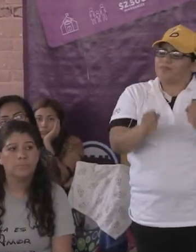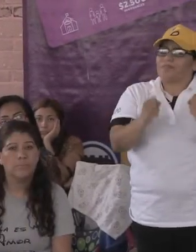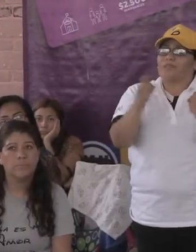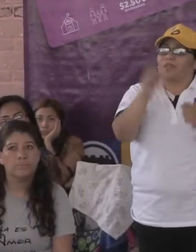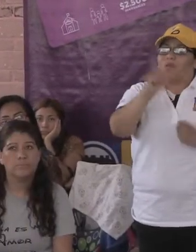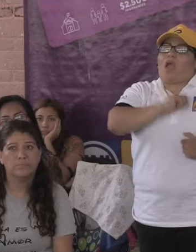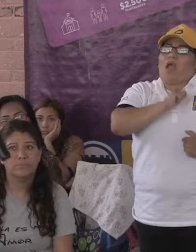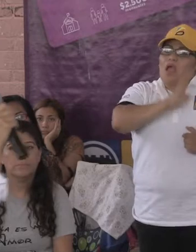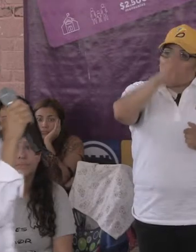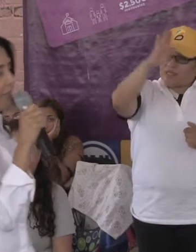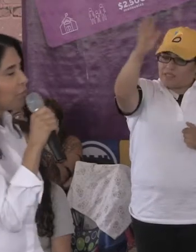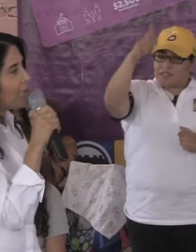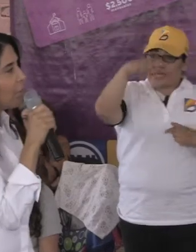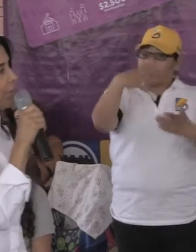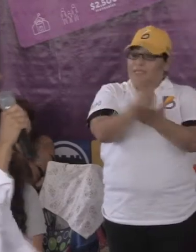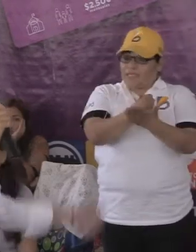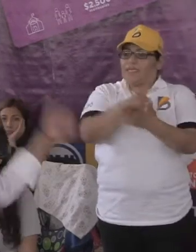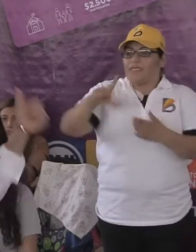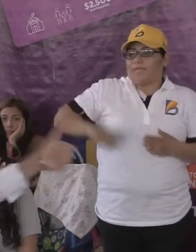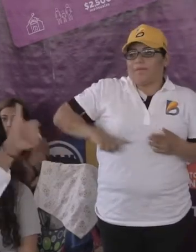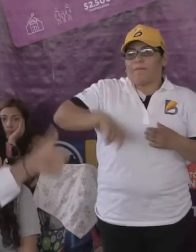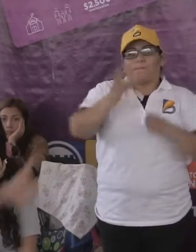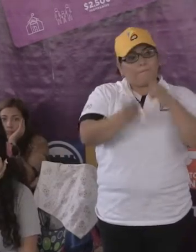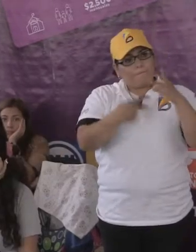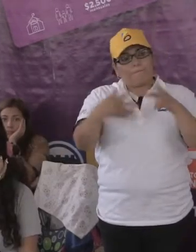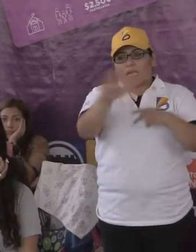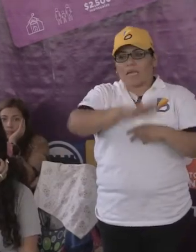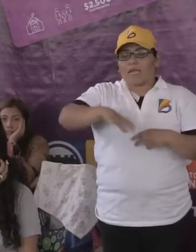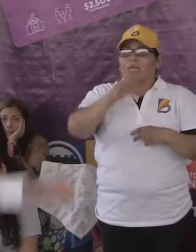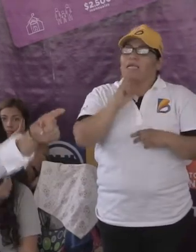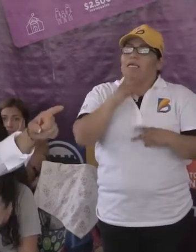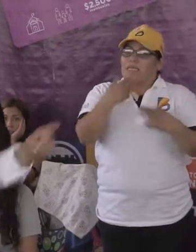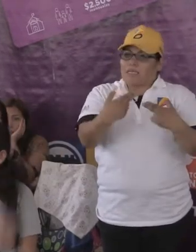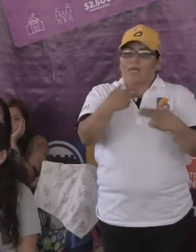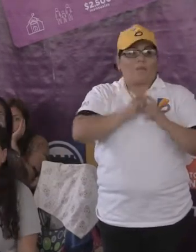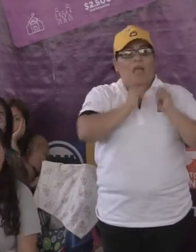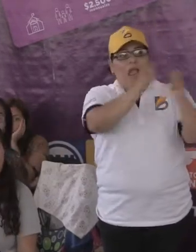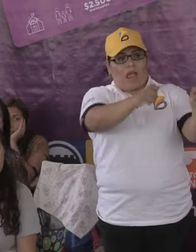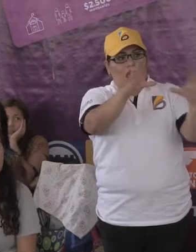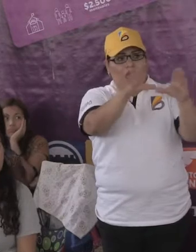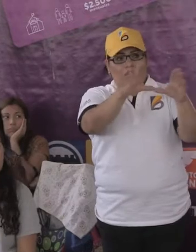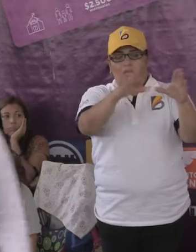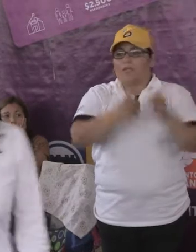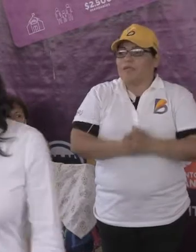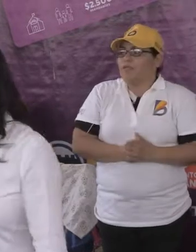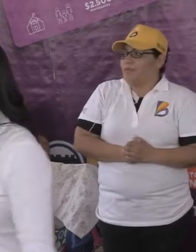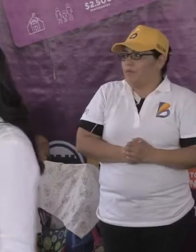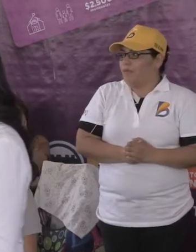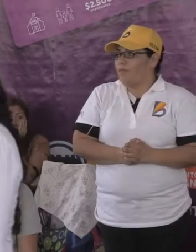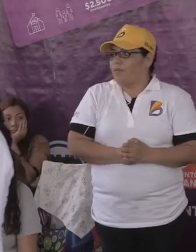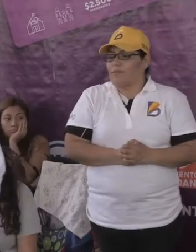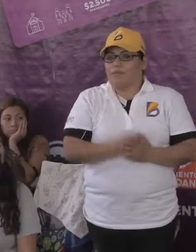Cuando Alejandra Barrales gane la jefatura de gobierno, van a ganar las mujeres también. Aquí le voy a dejar tarjetas